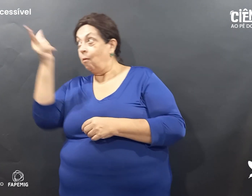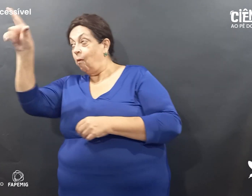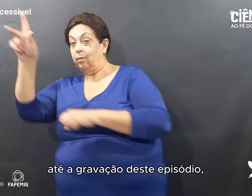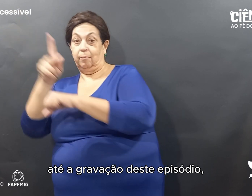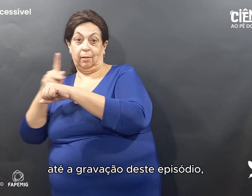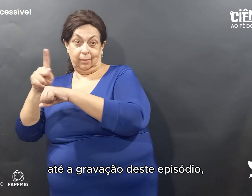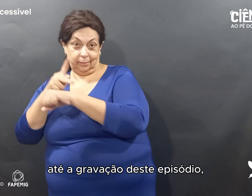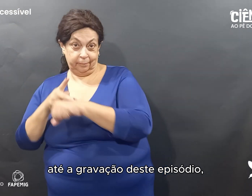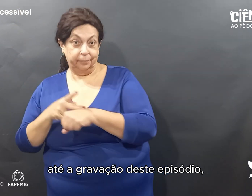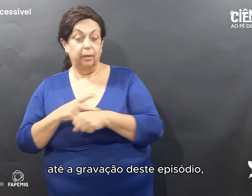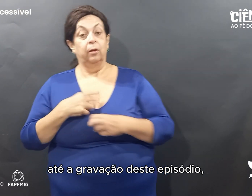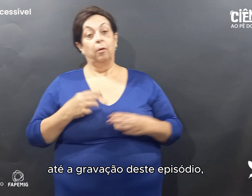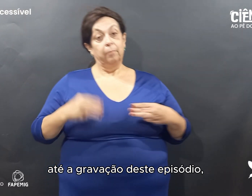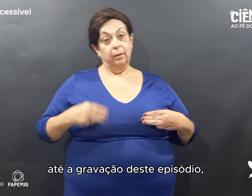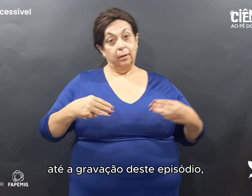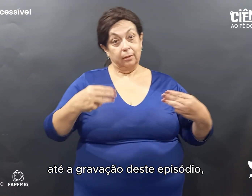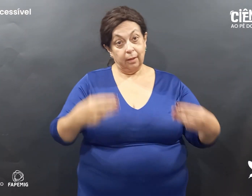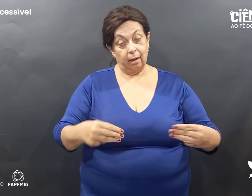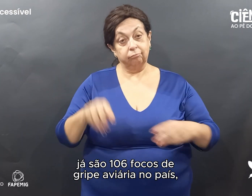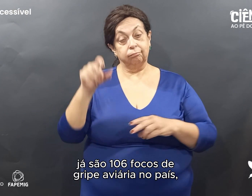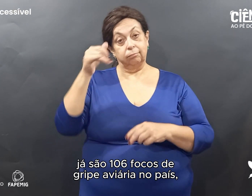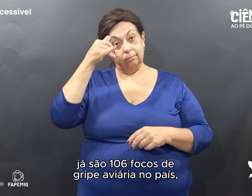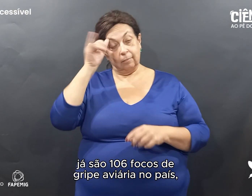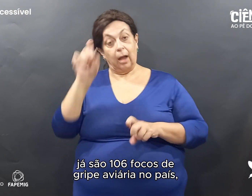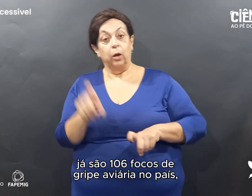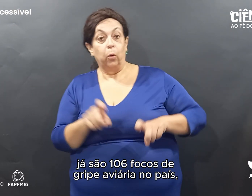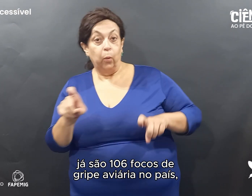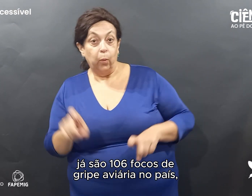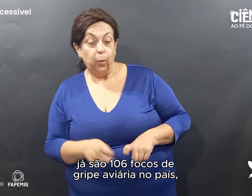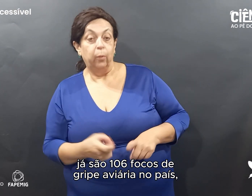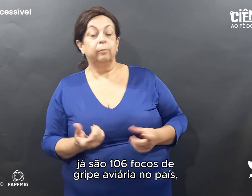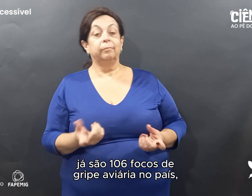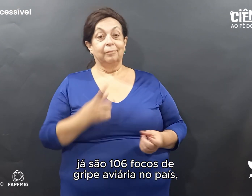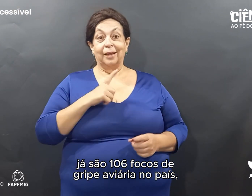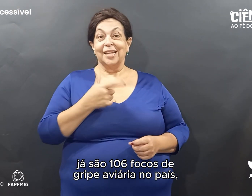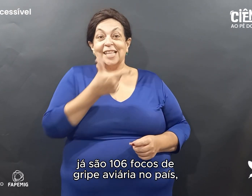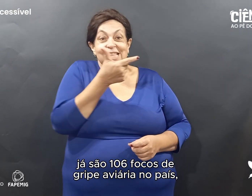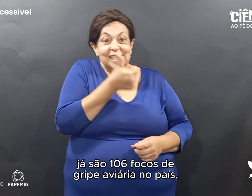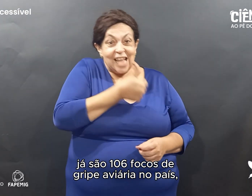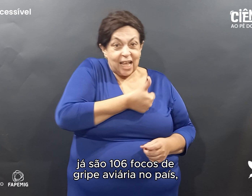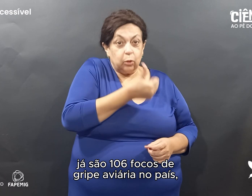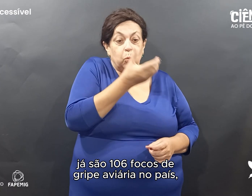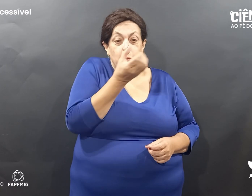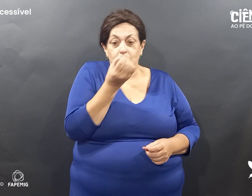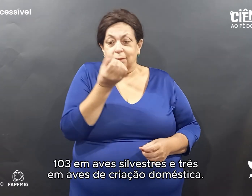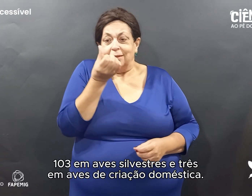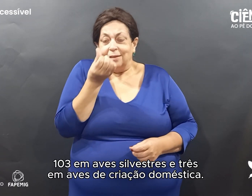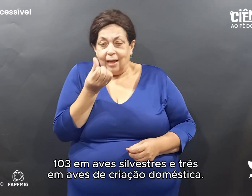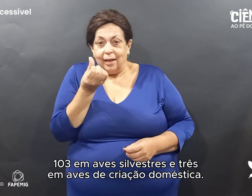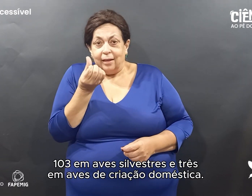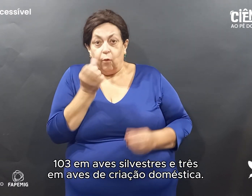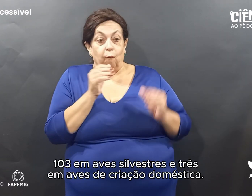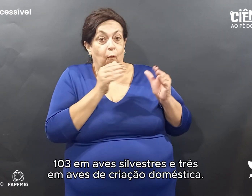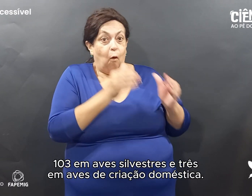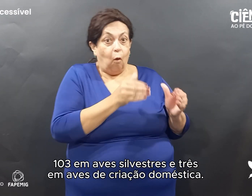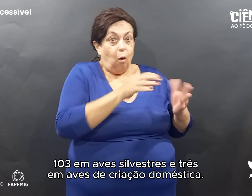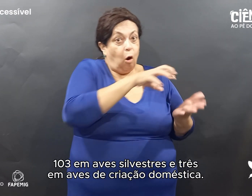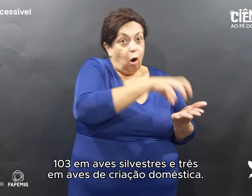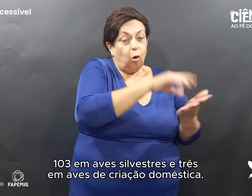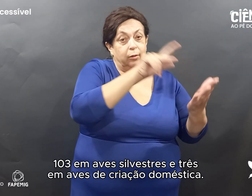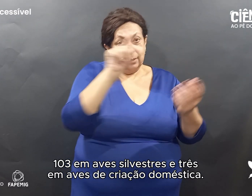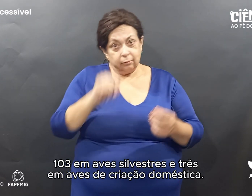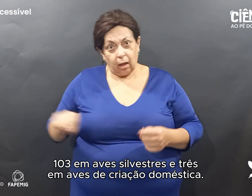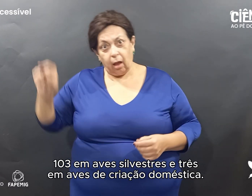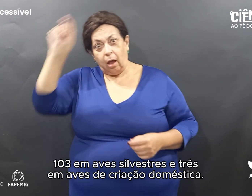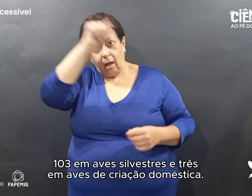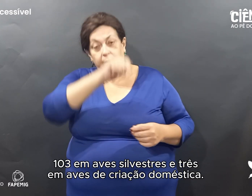Pecuária, até a gravação deste episódio, já são 106 focos de gripe aviária no país, 103 em aves